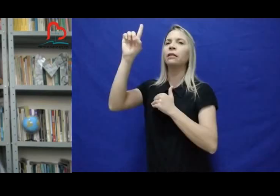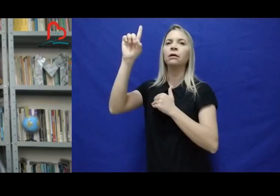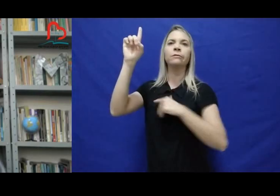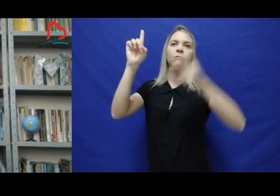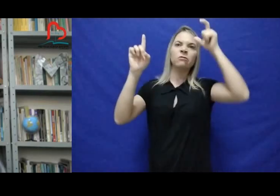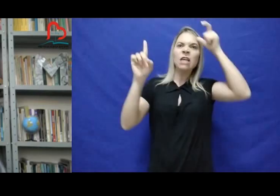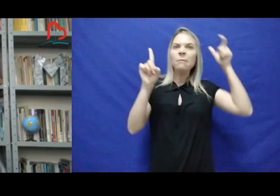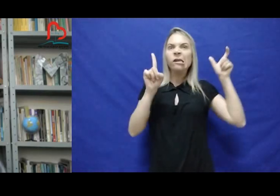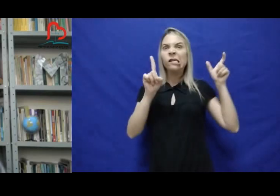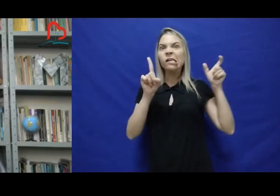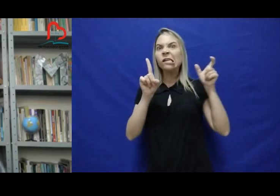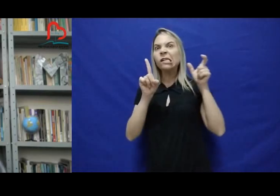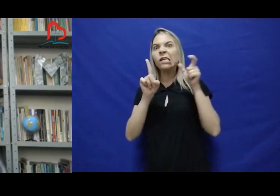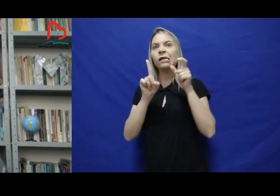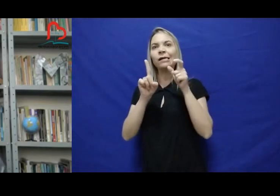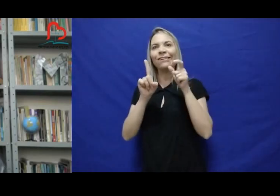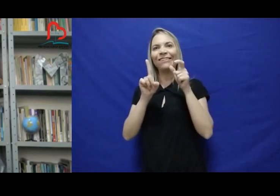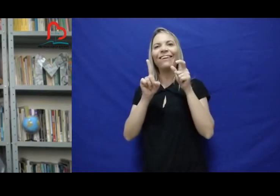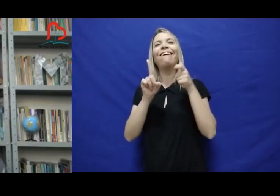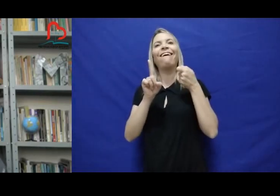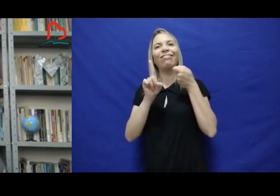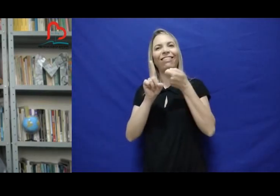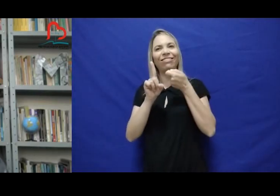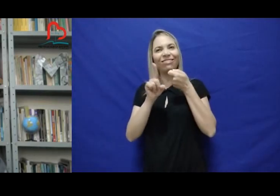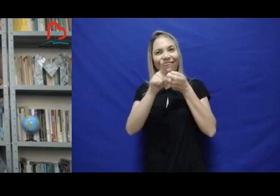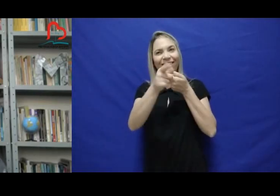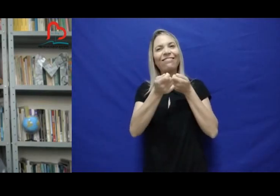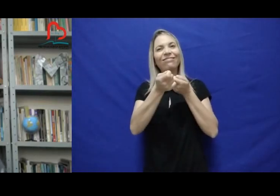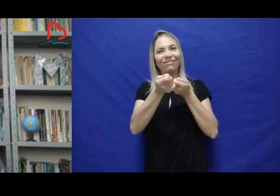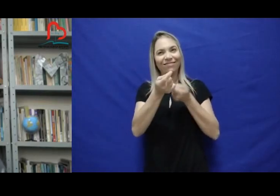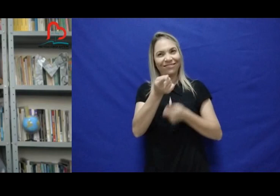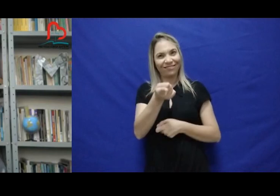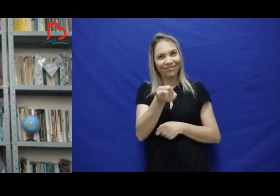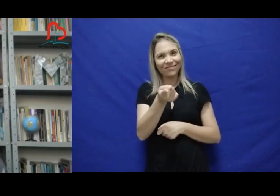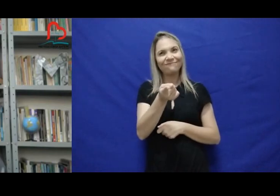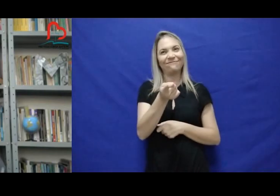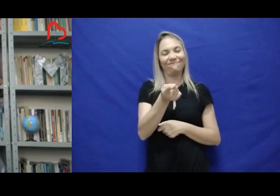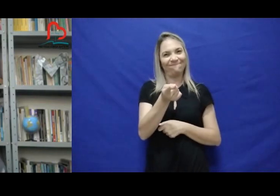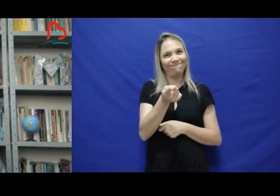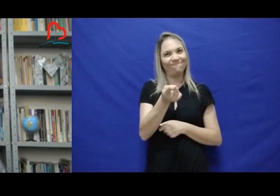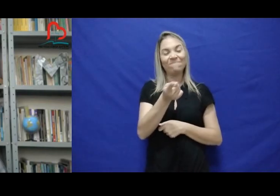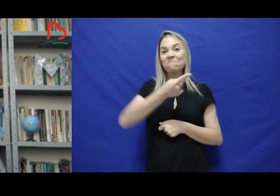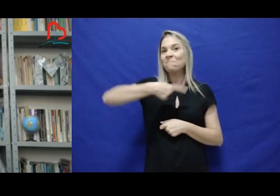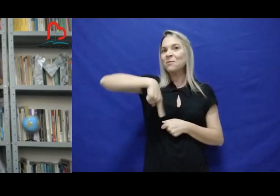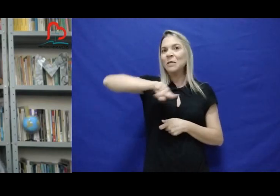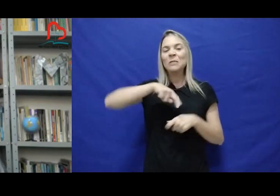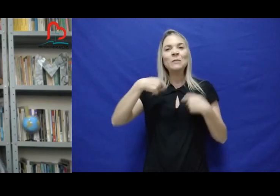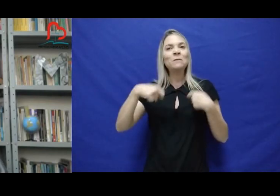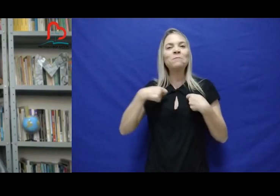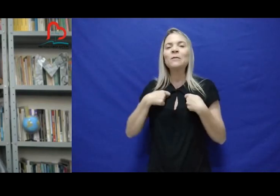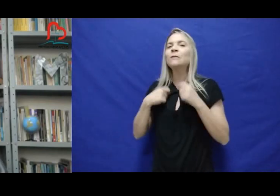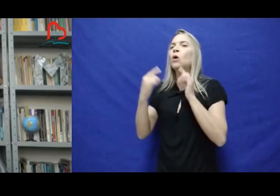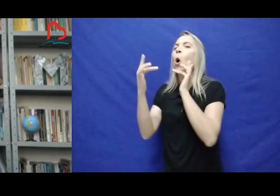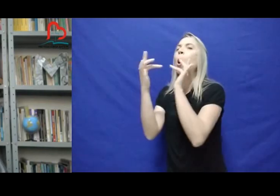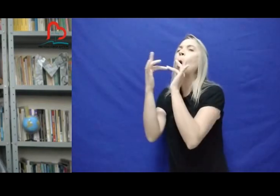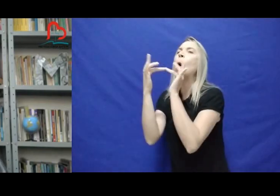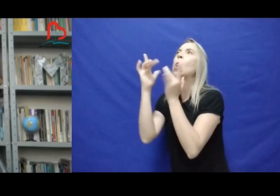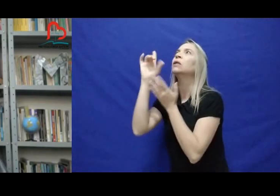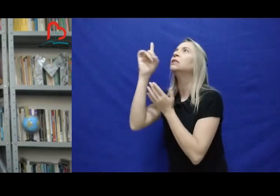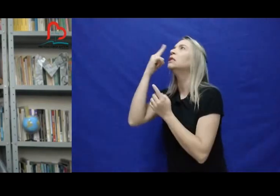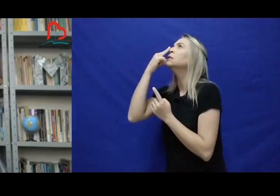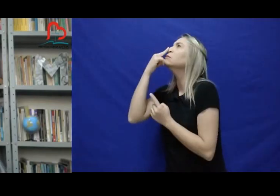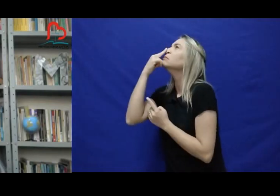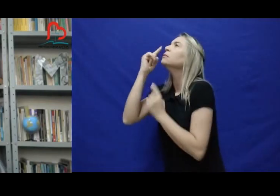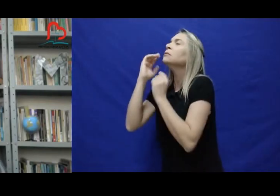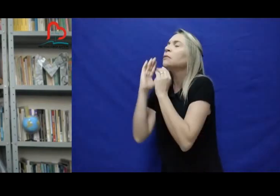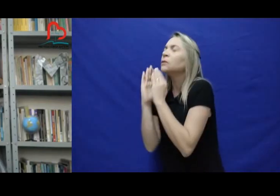satisfação do Senhor Jesus na vontade e nos planos do Pai. Meus irmãos, é preciso termos